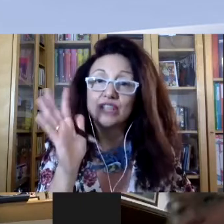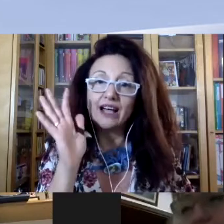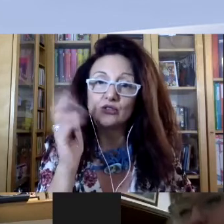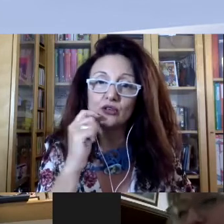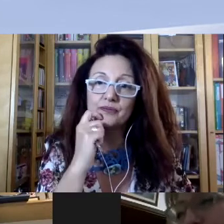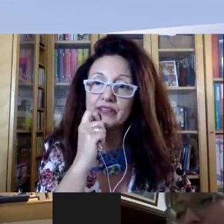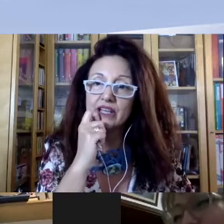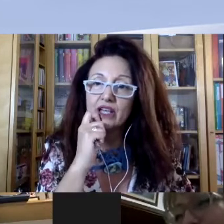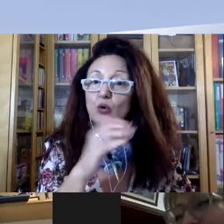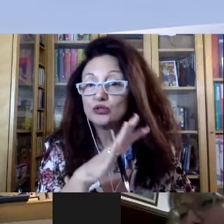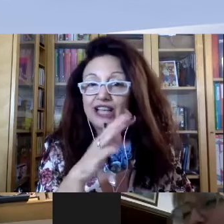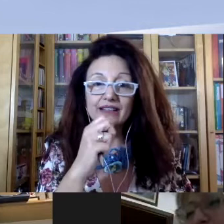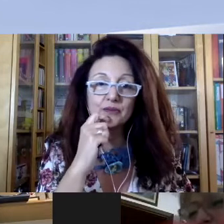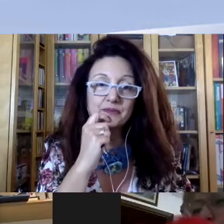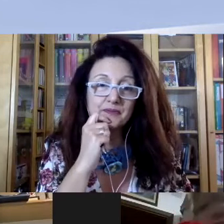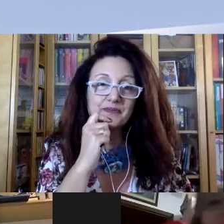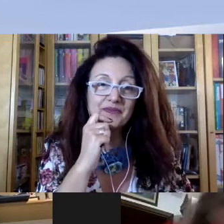tovagliolo.